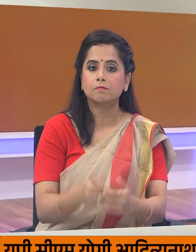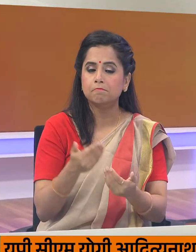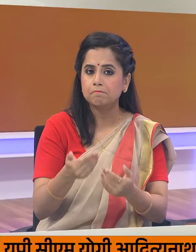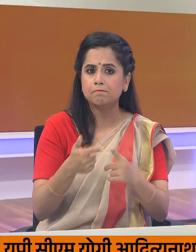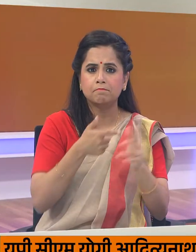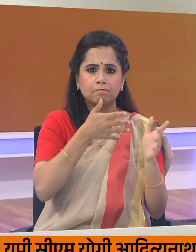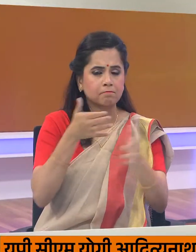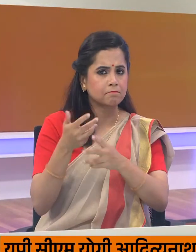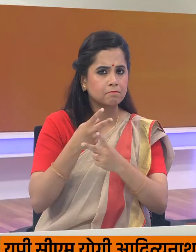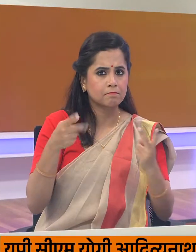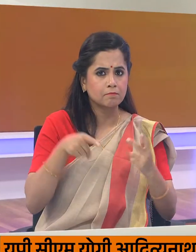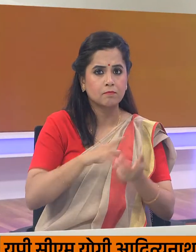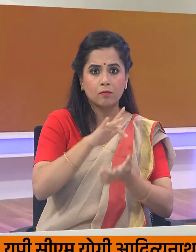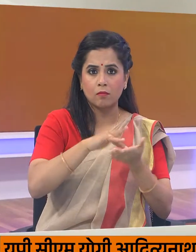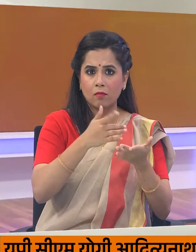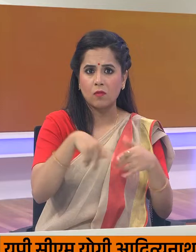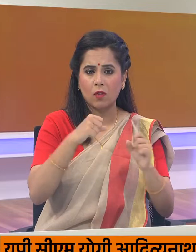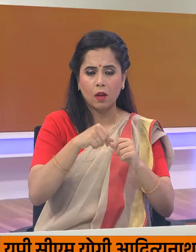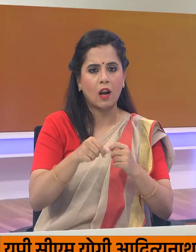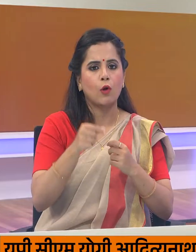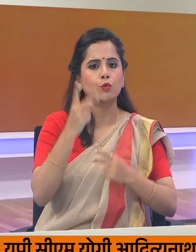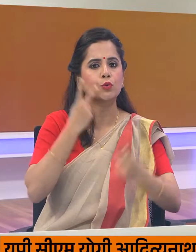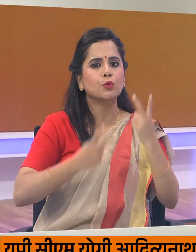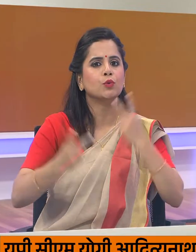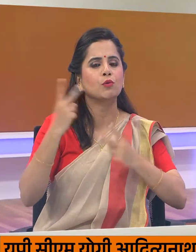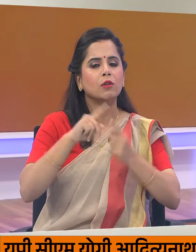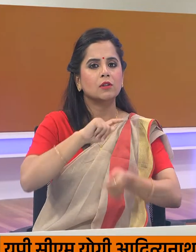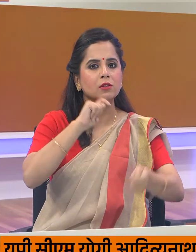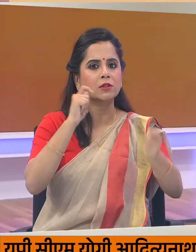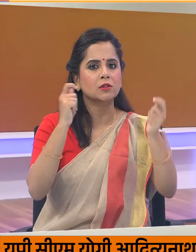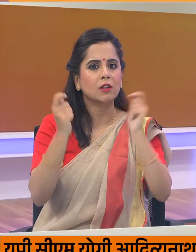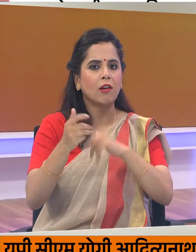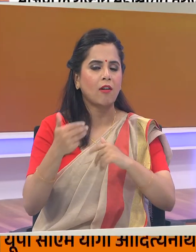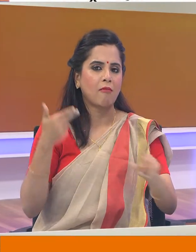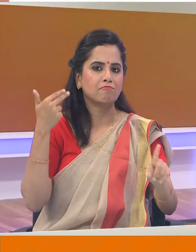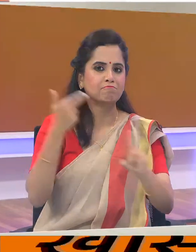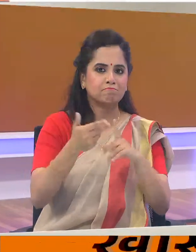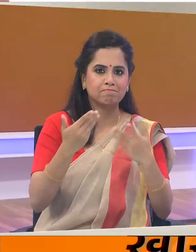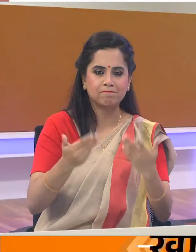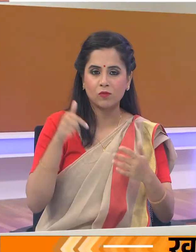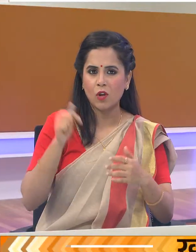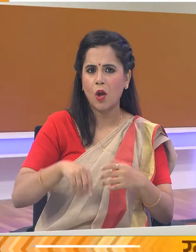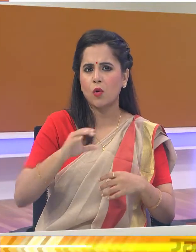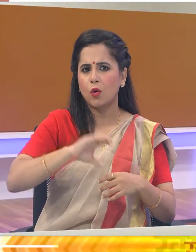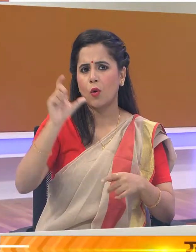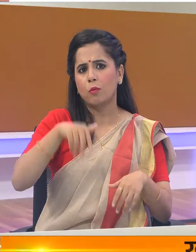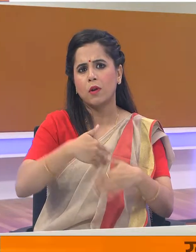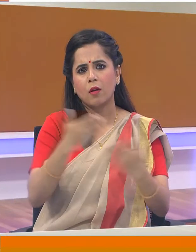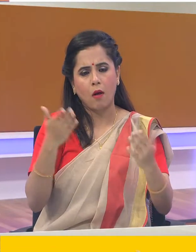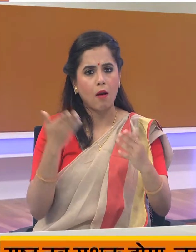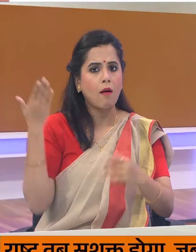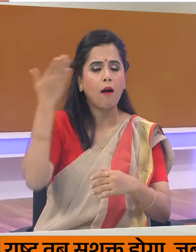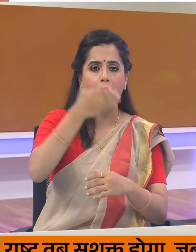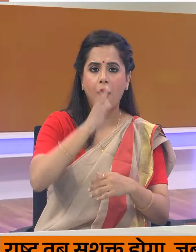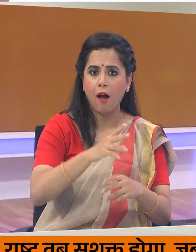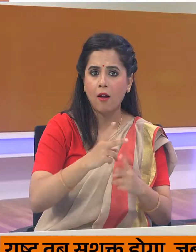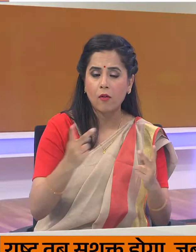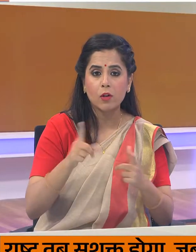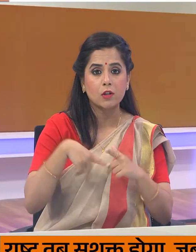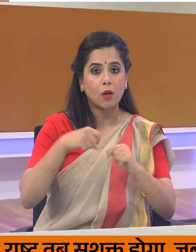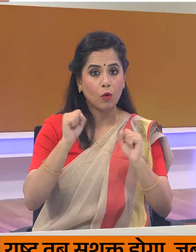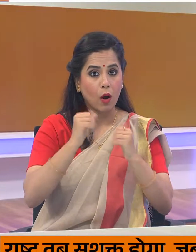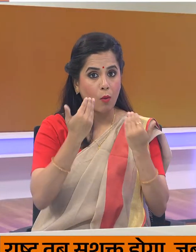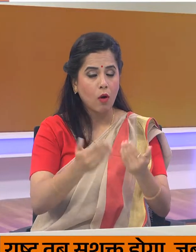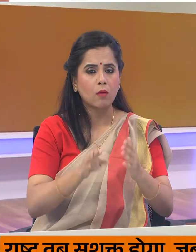टेररिज्म कैपिटल वाले जम्मू कश्मीर को टूरिज्म कैपिटल के टैग तक पहुंचाया है। आज करोड़ों नागरिक वहां जा रहे हैं। जम्मू कश्मीर